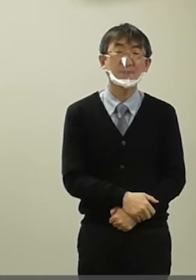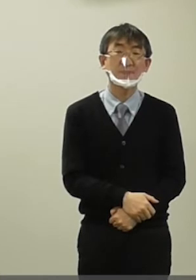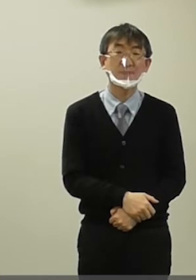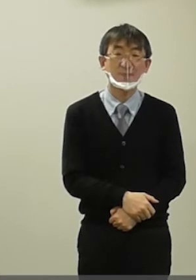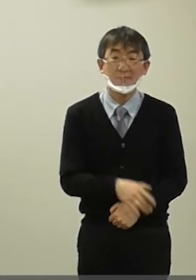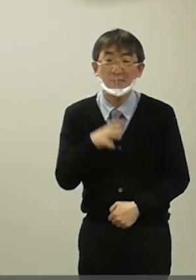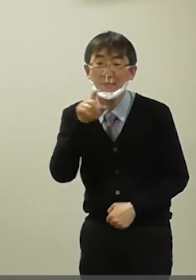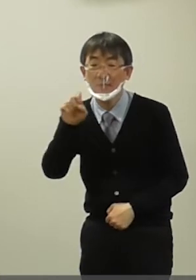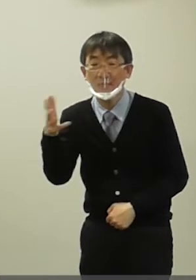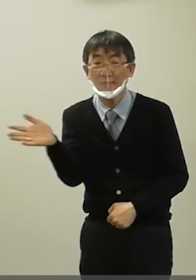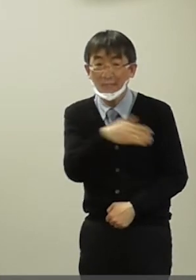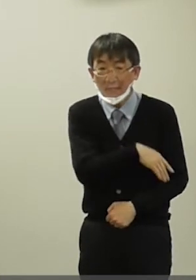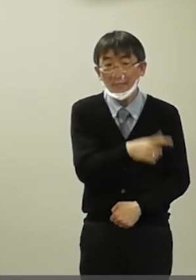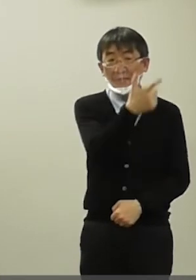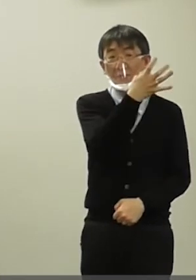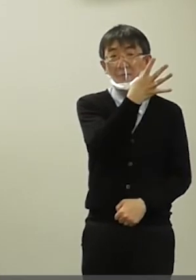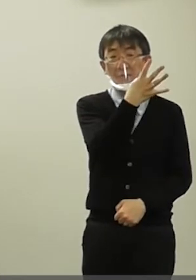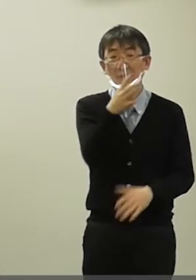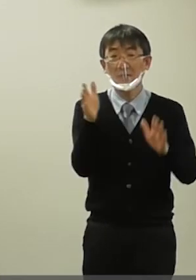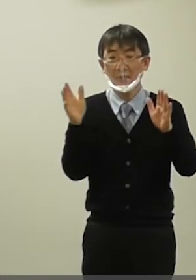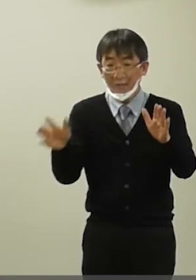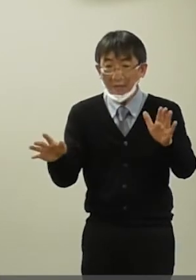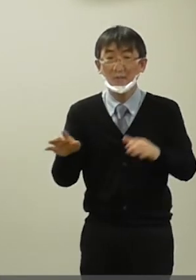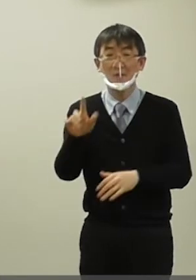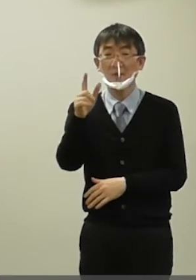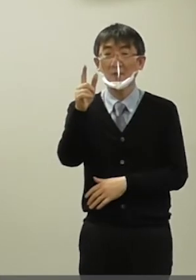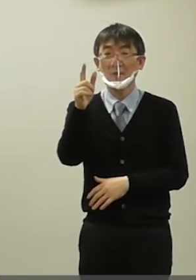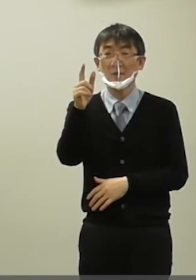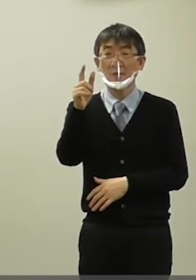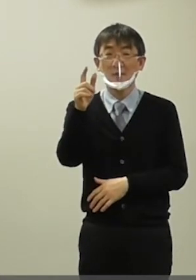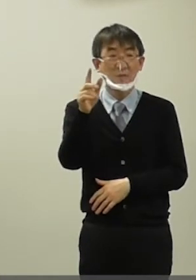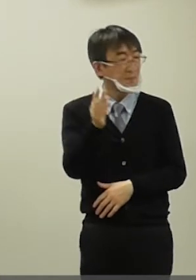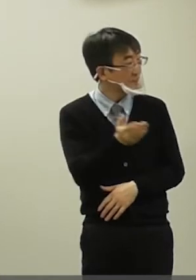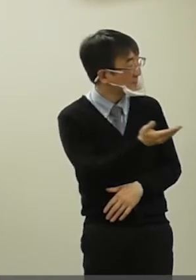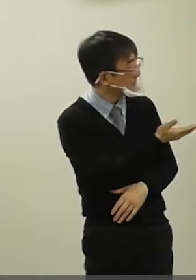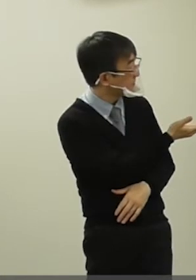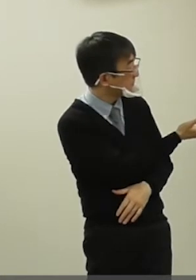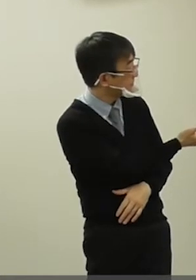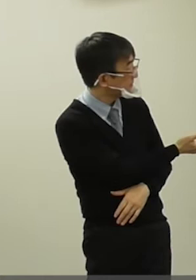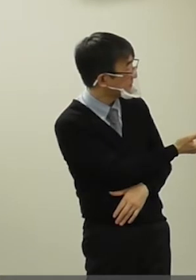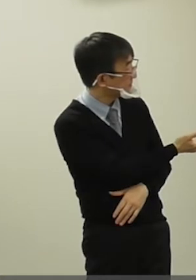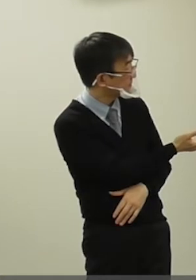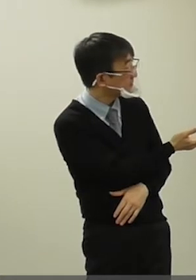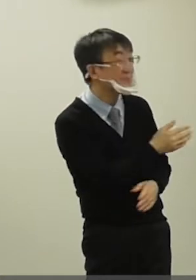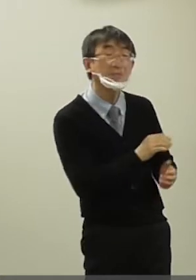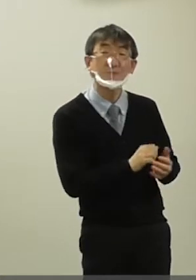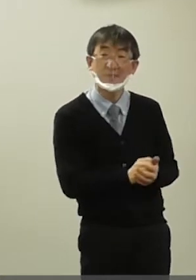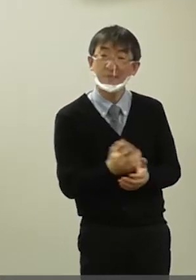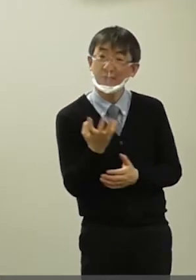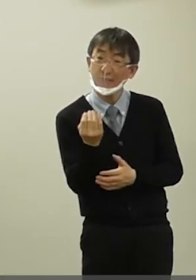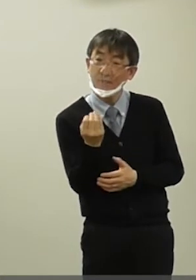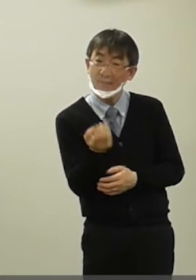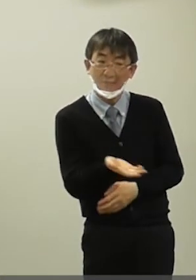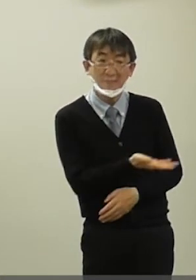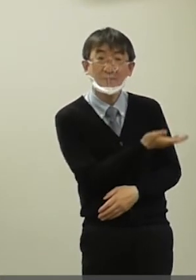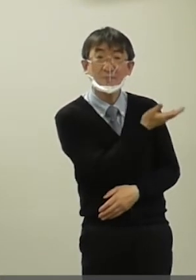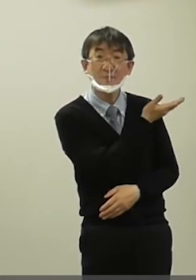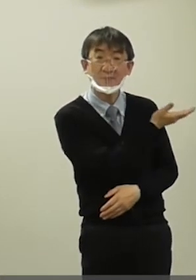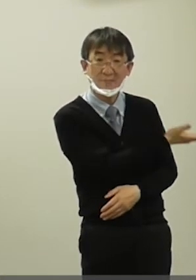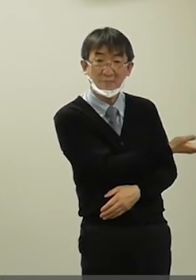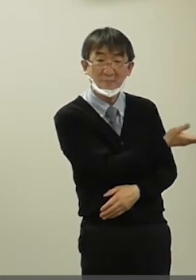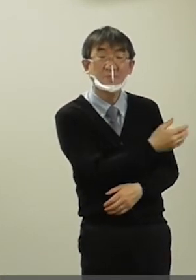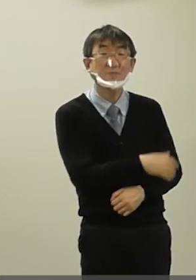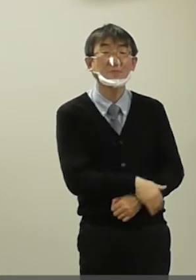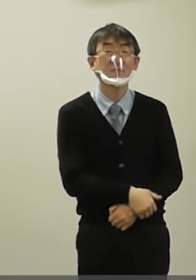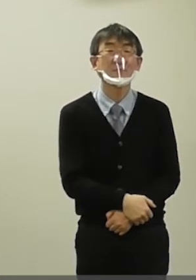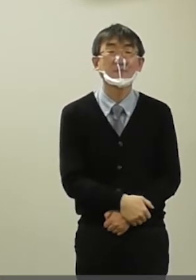18歳から64歳では21分16秒最強クラブ802.62夢はこちらの人数にあって